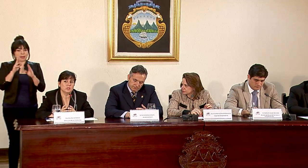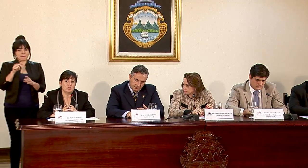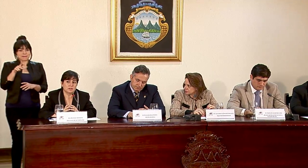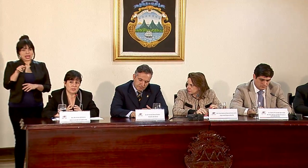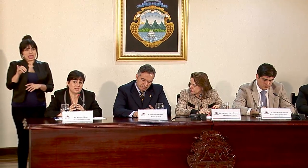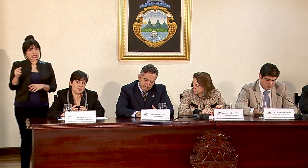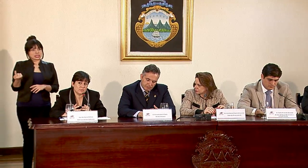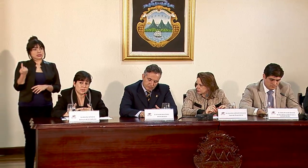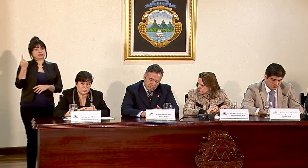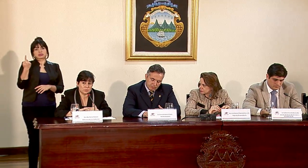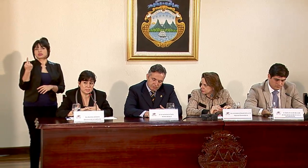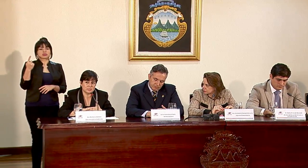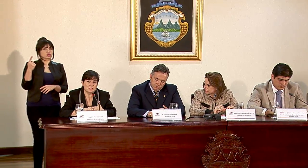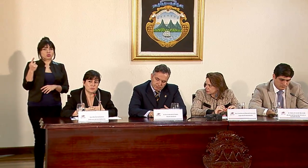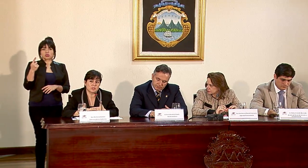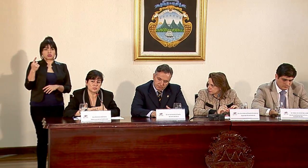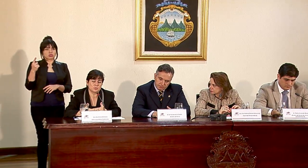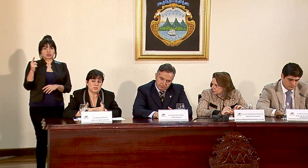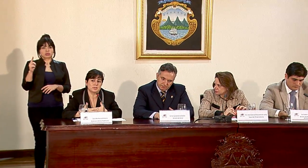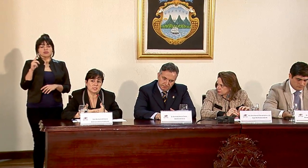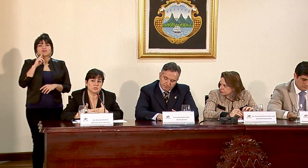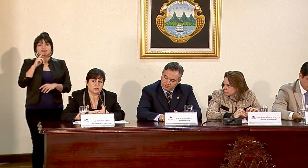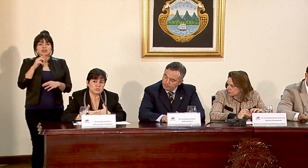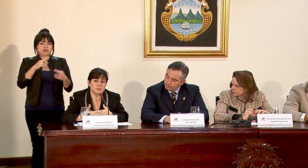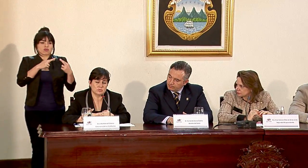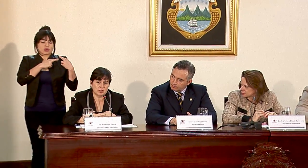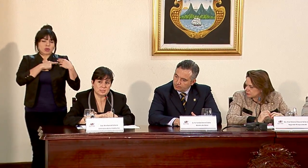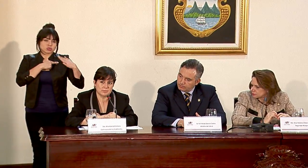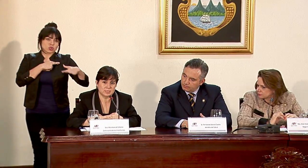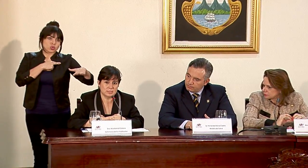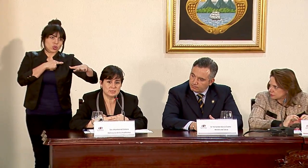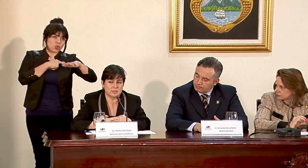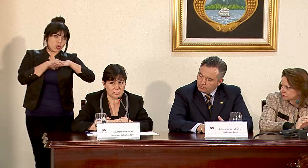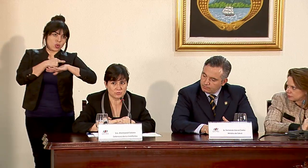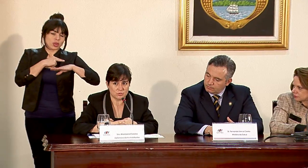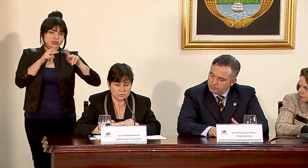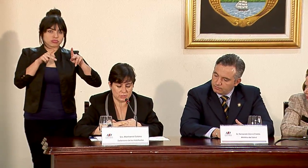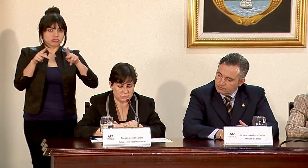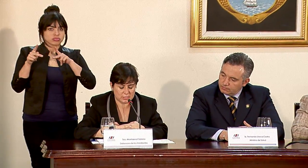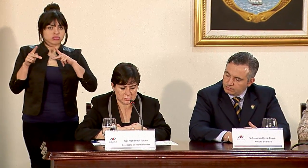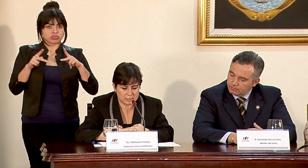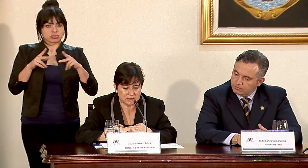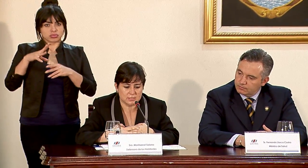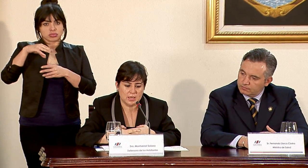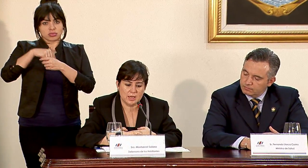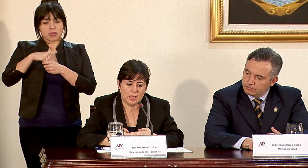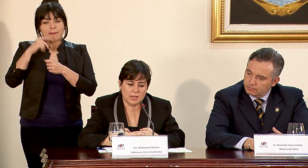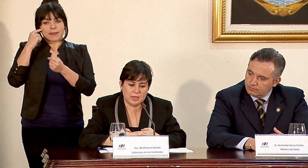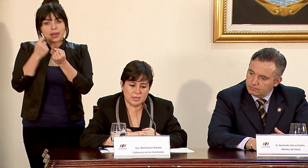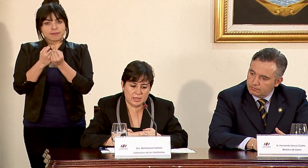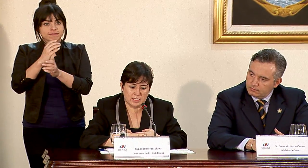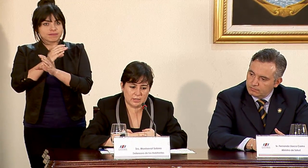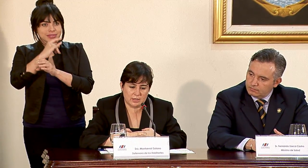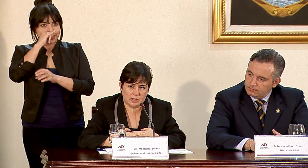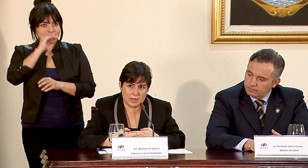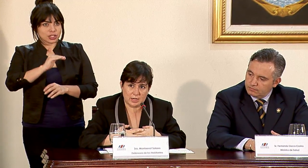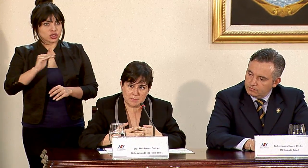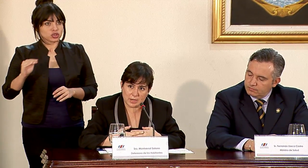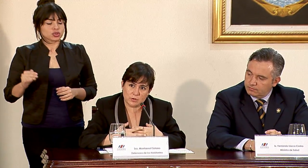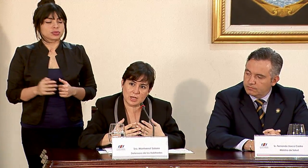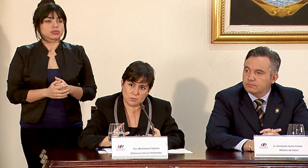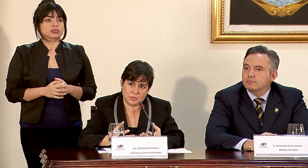solo. En realidad, al final de cuentas, hay una responsabilidad de todos y todas las habitantes en relación con los niños y las niñas. En